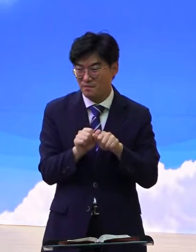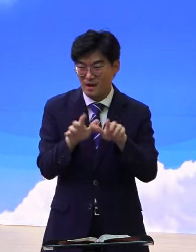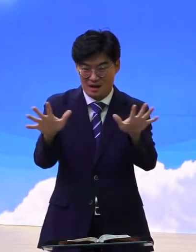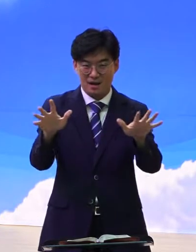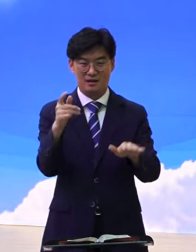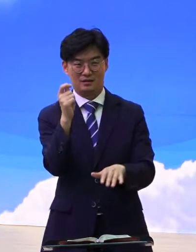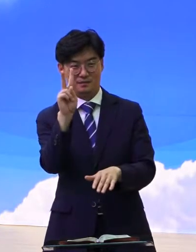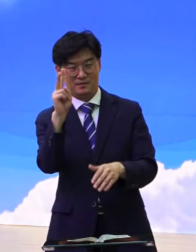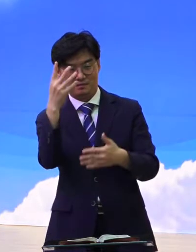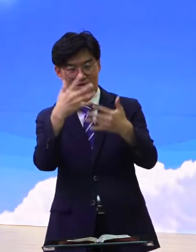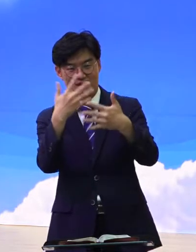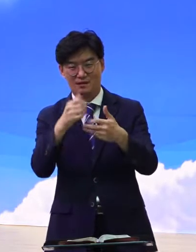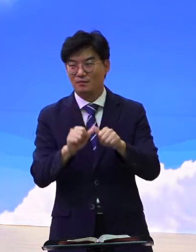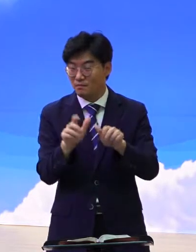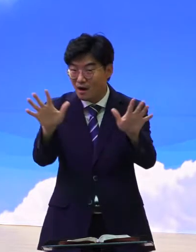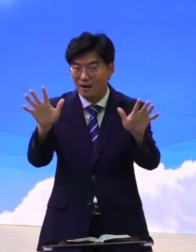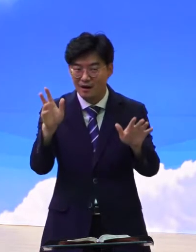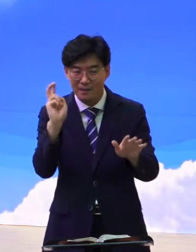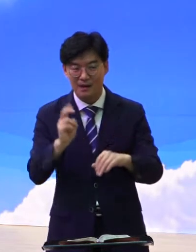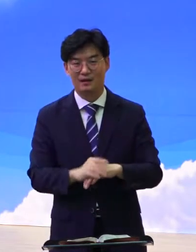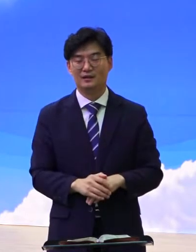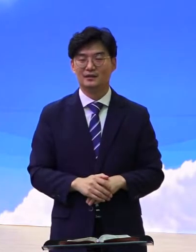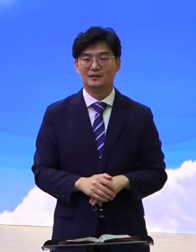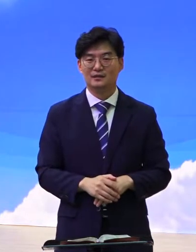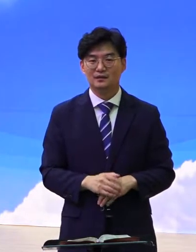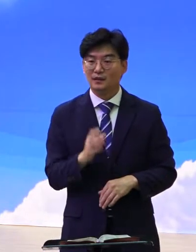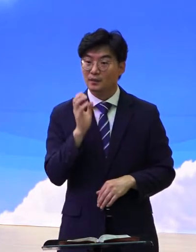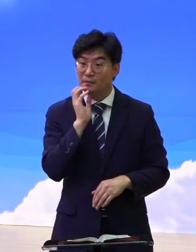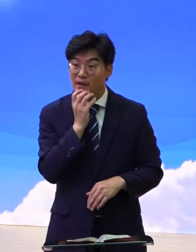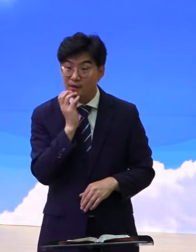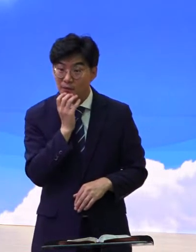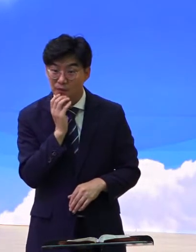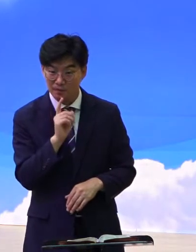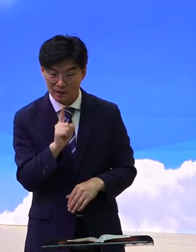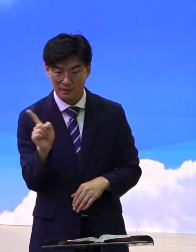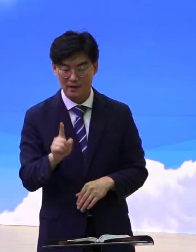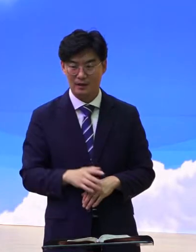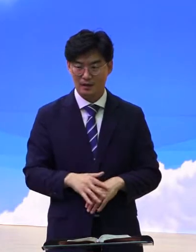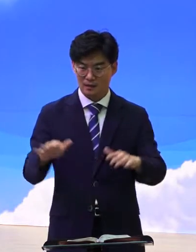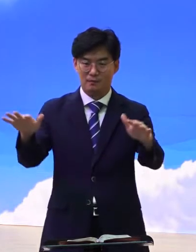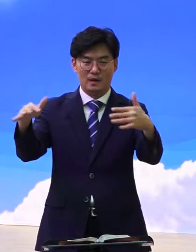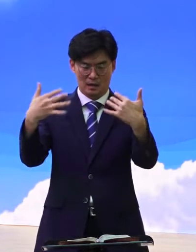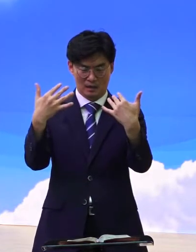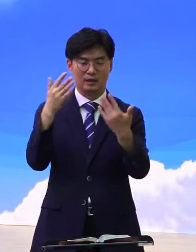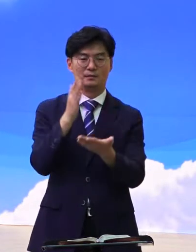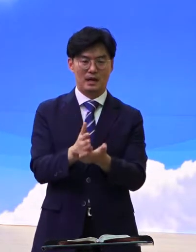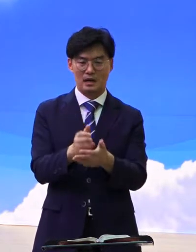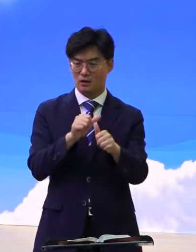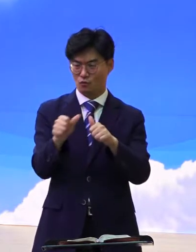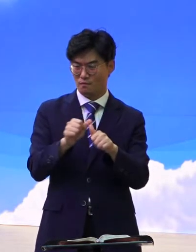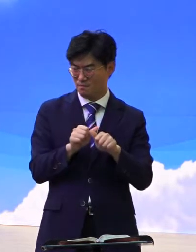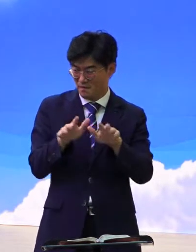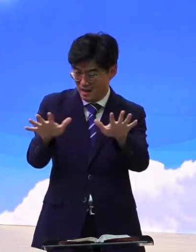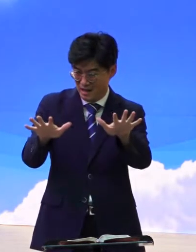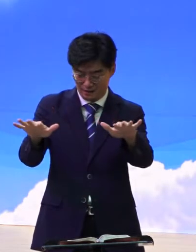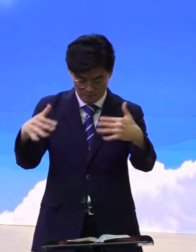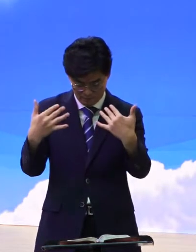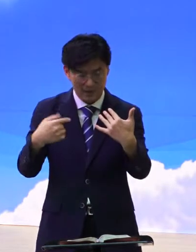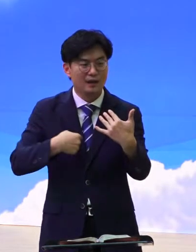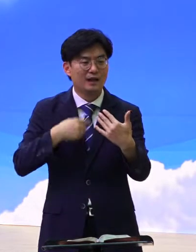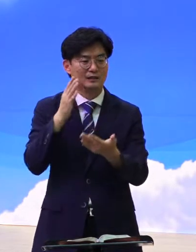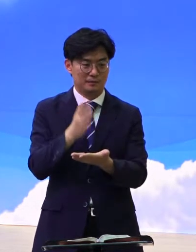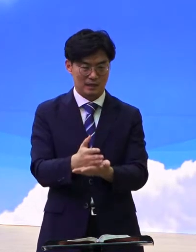그런데 베드로는 내가 아니라 예수님을 주목하십시오. 소리를 높였습니다.